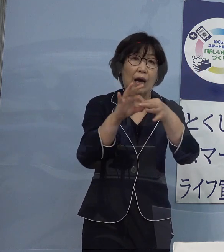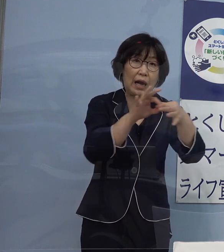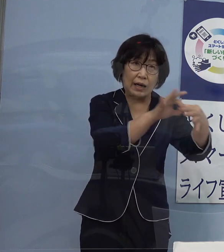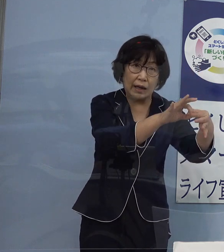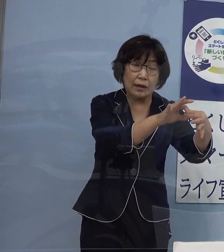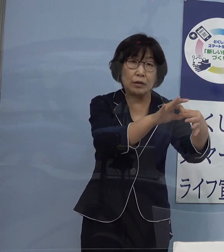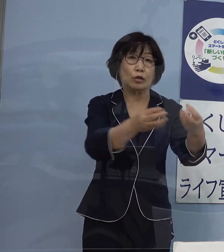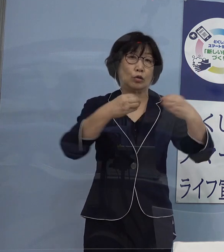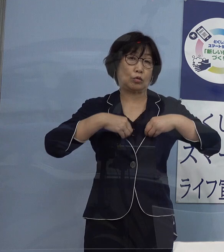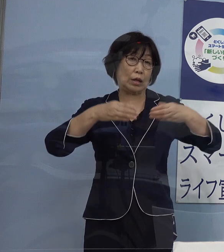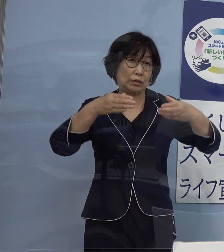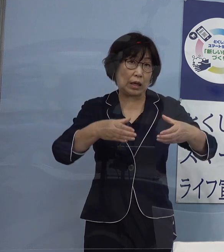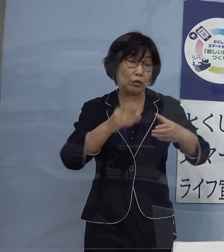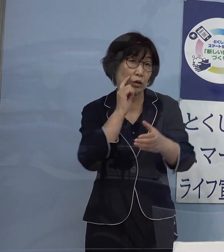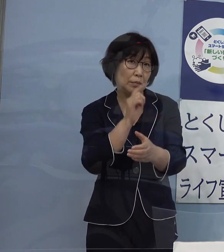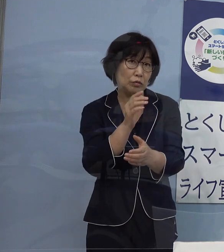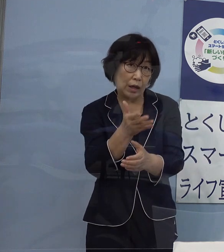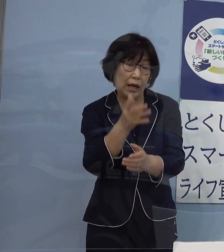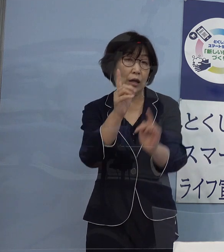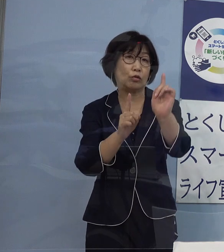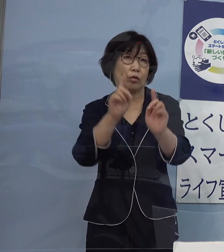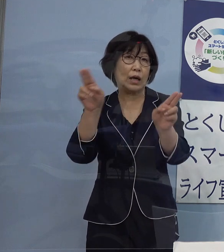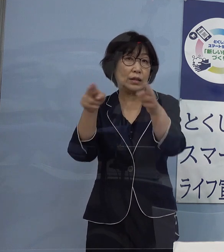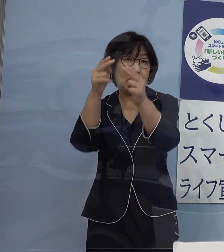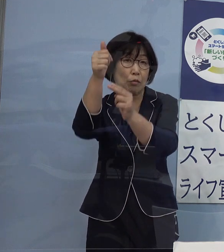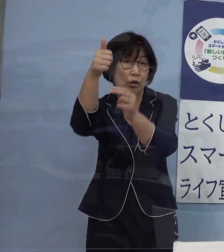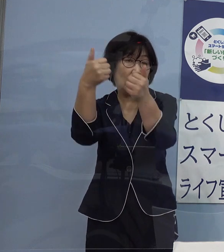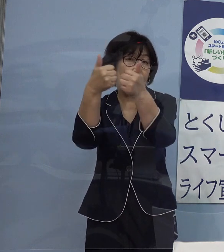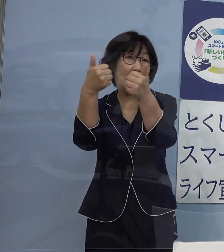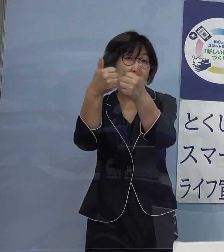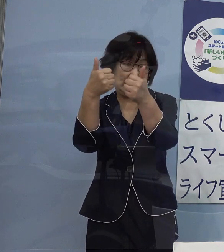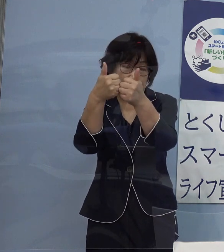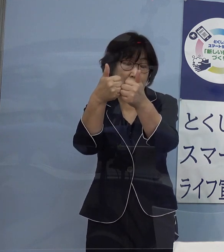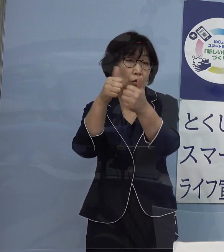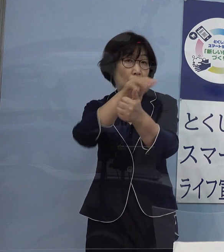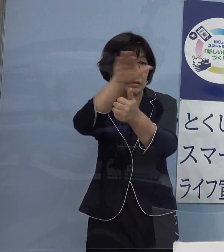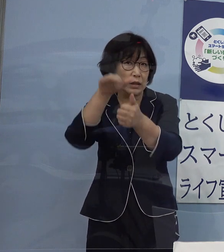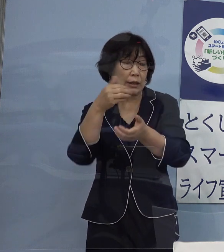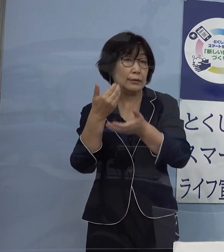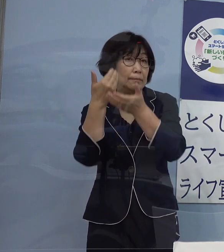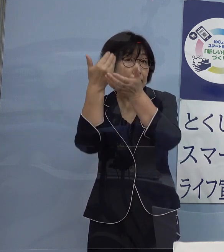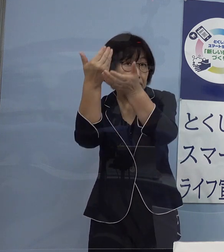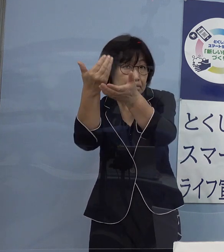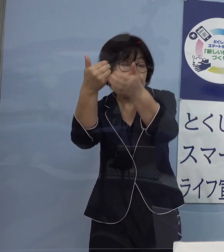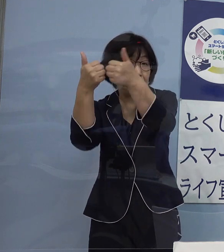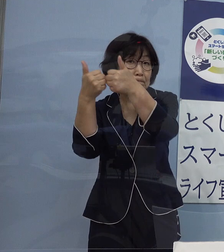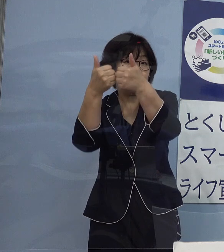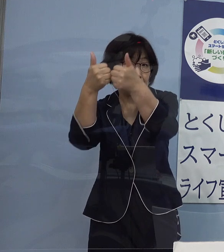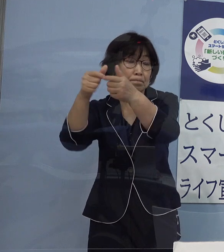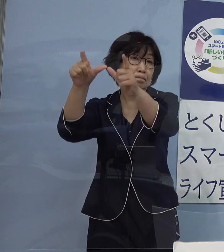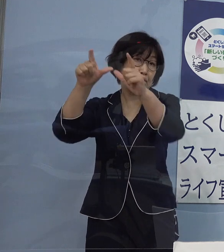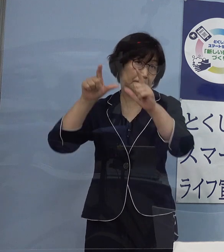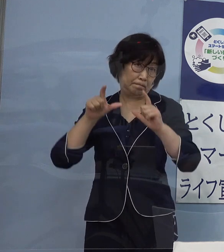りは専門家会議の皆さん方にもお分かりをさせていただいて、そうであるということになった段階で関連クラ